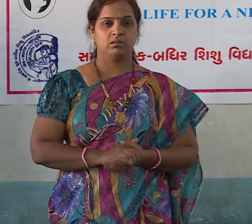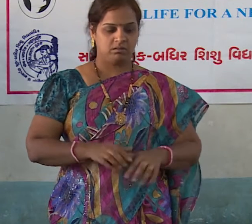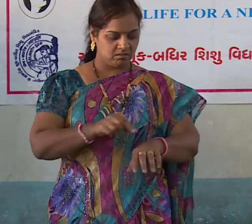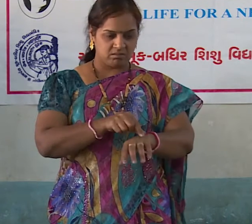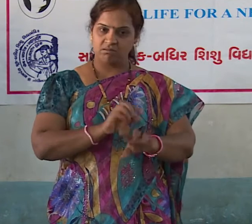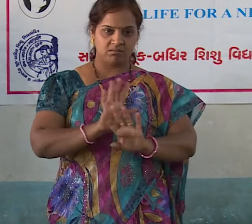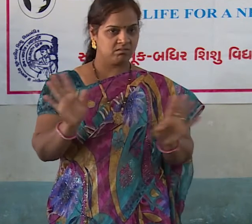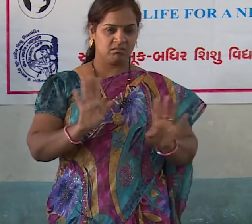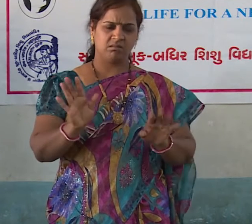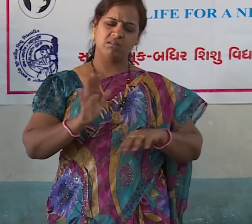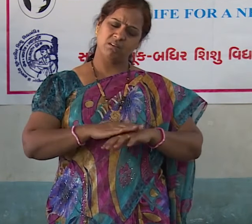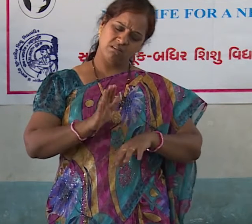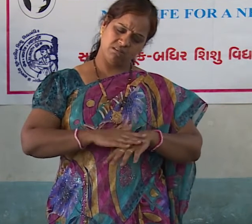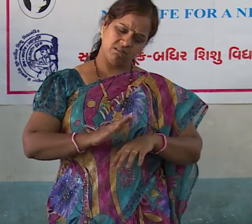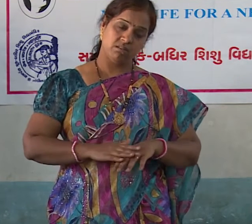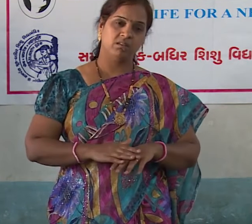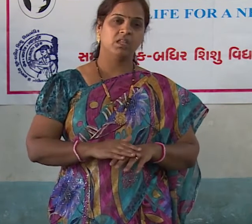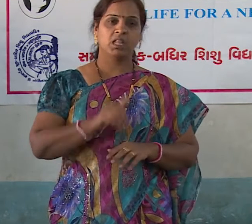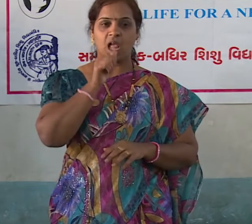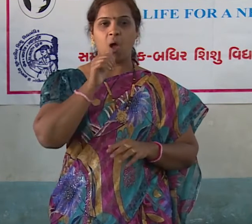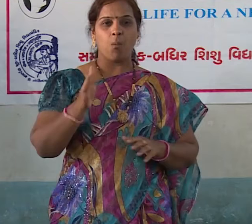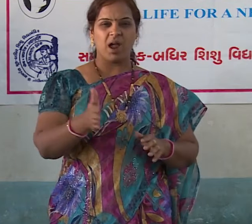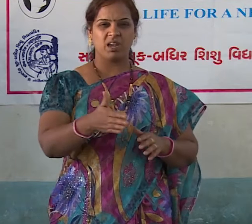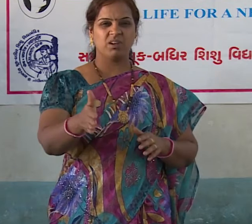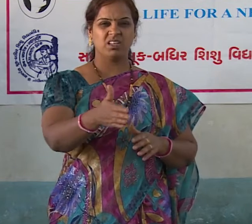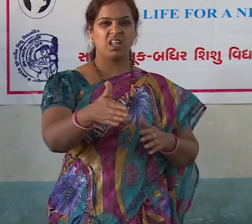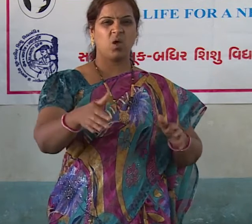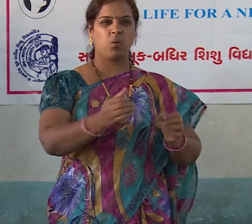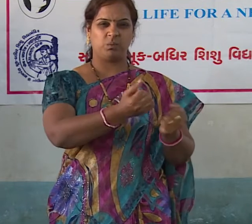चमड़ी नहीं रखी, उसका नाव आसन।